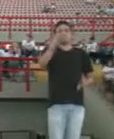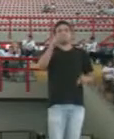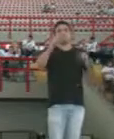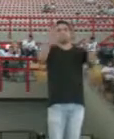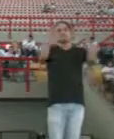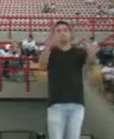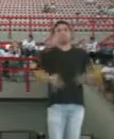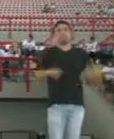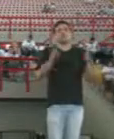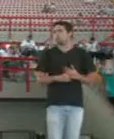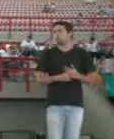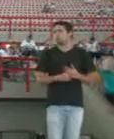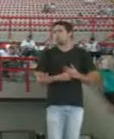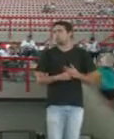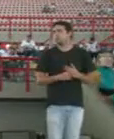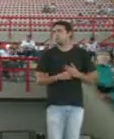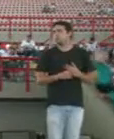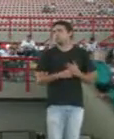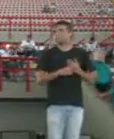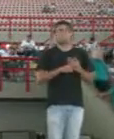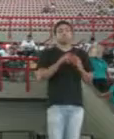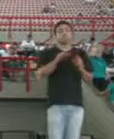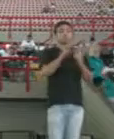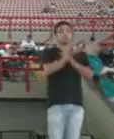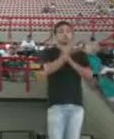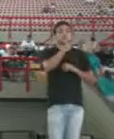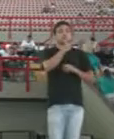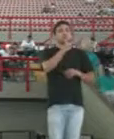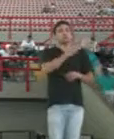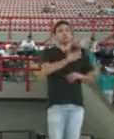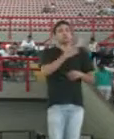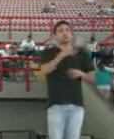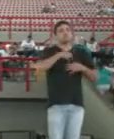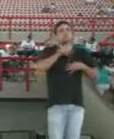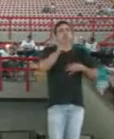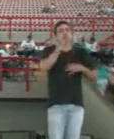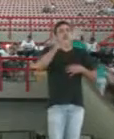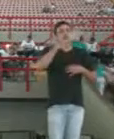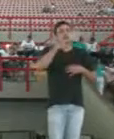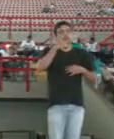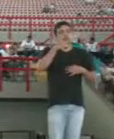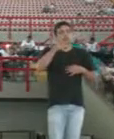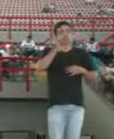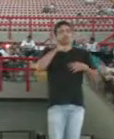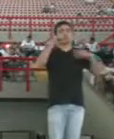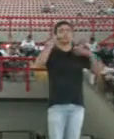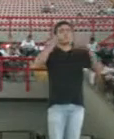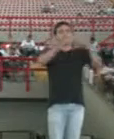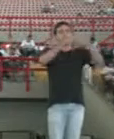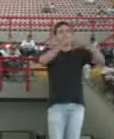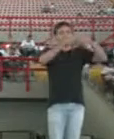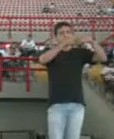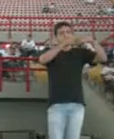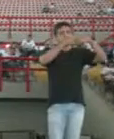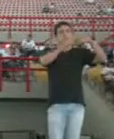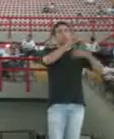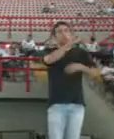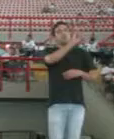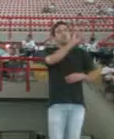ó, questão 8. Gosto de sentir a minha língua roçar a língua de Luiz de